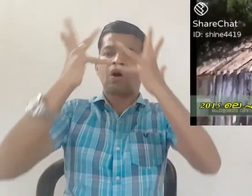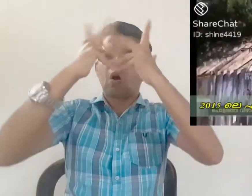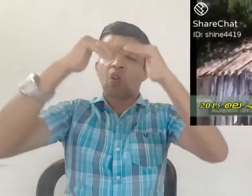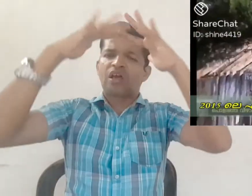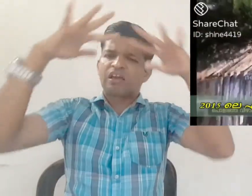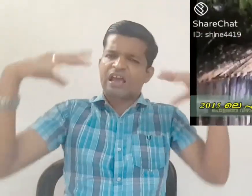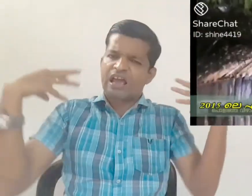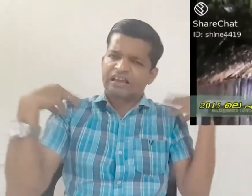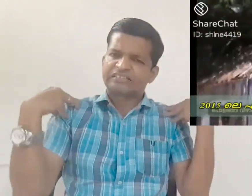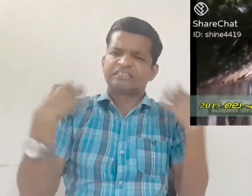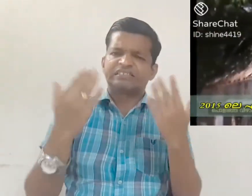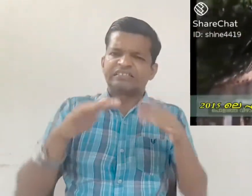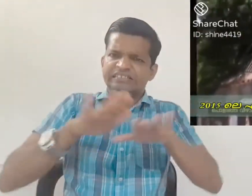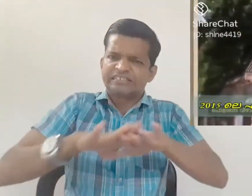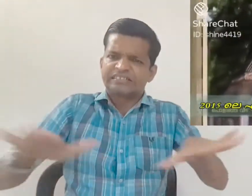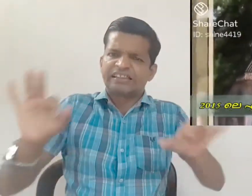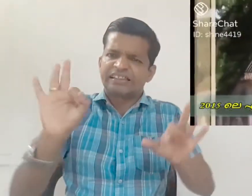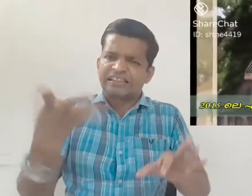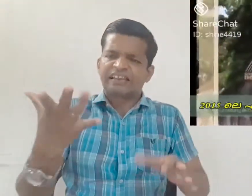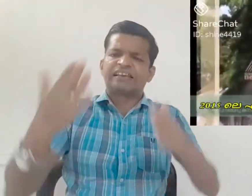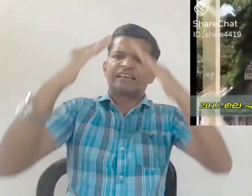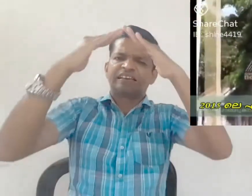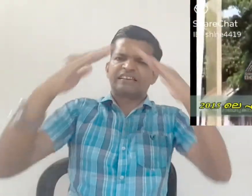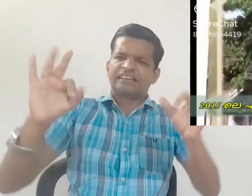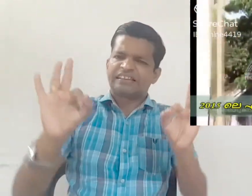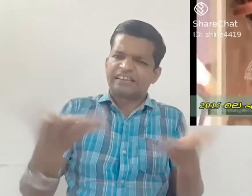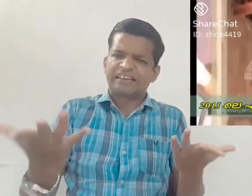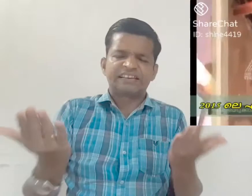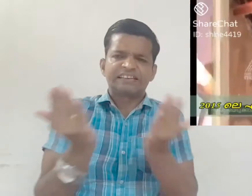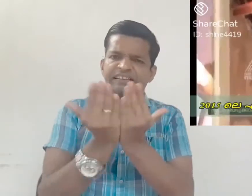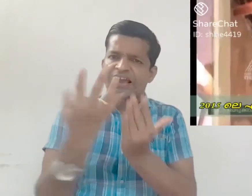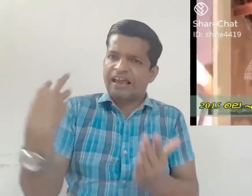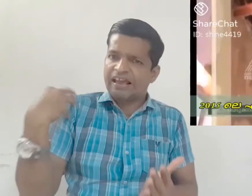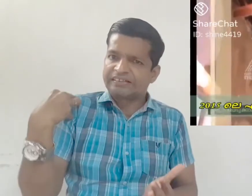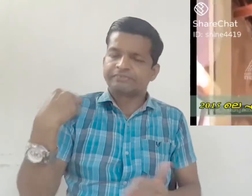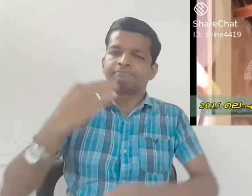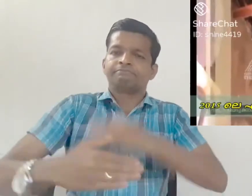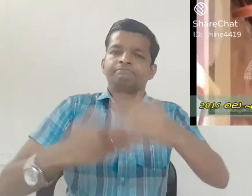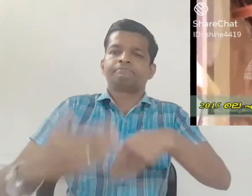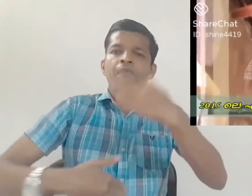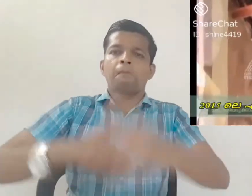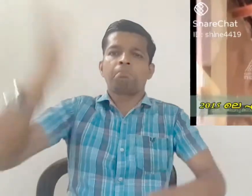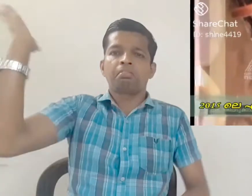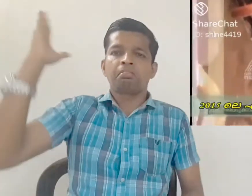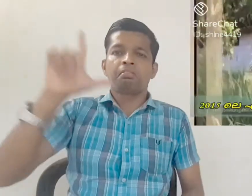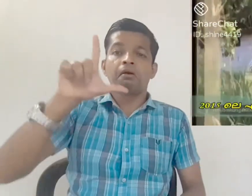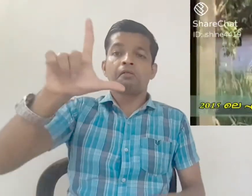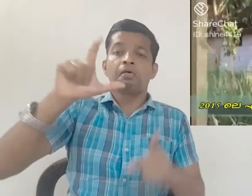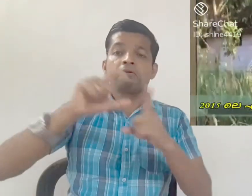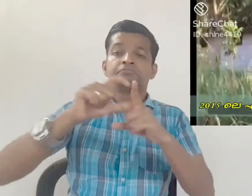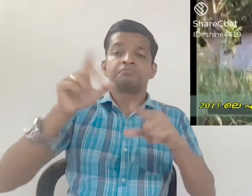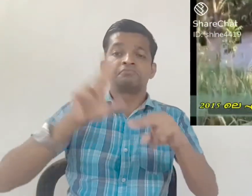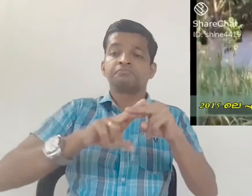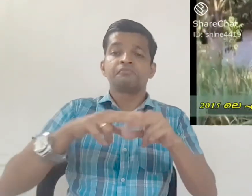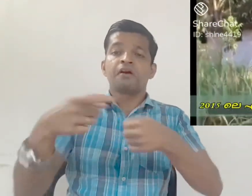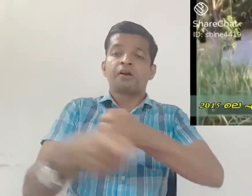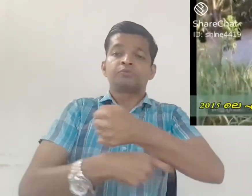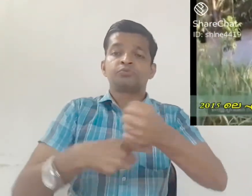ജീവൻ പണയം വെച്ചാണ് വിദ്യാർത്ഥികൾ ഇവിടെ പഠിക്കുന്നത്. 3 മാസം മുമ്പ് ഒരു കെട്ടിടത്തിന്റെ മേൽക്കൂര നിലം പതിച്ചു. കക്കൂസും ശുചിമുറിയും